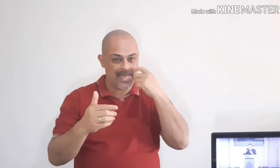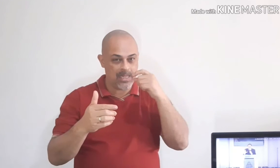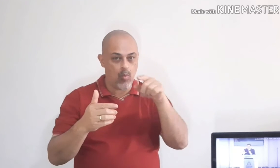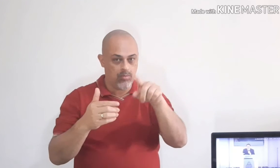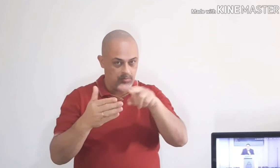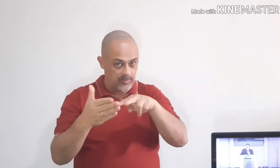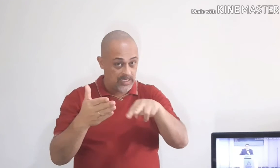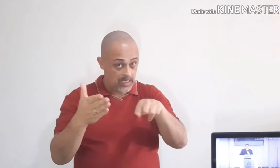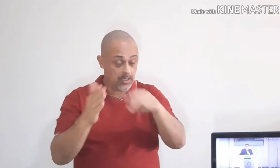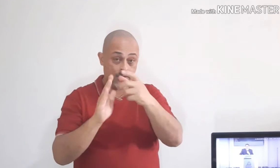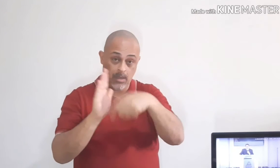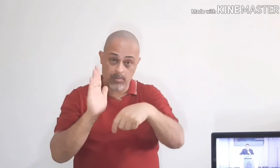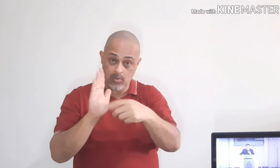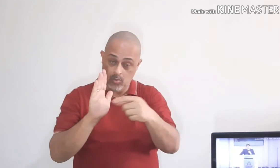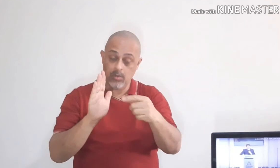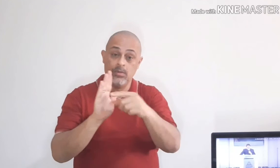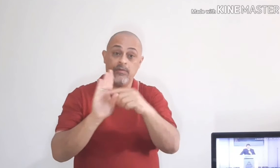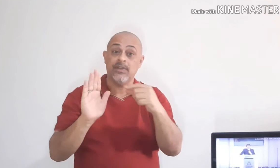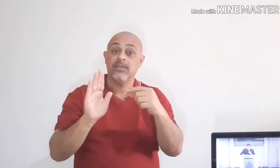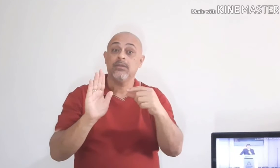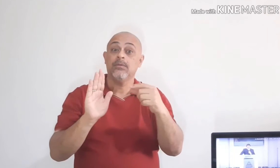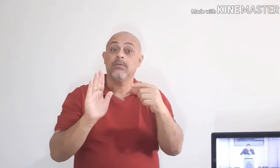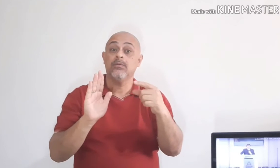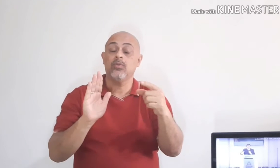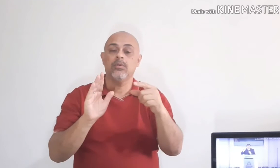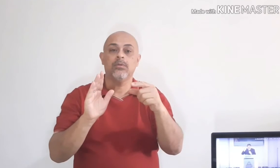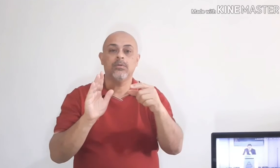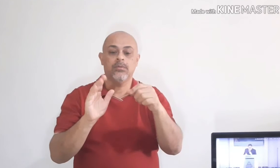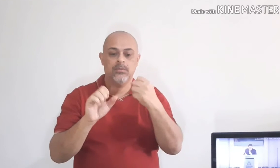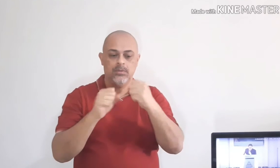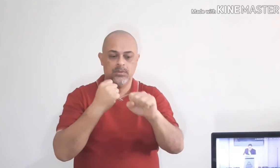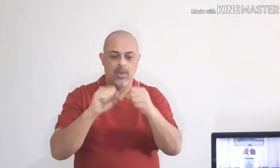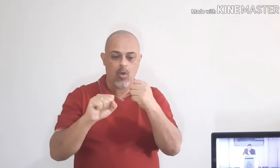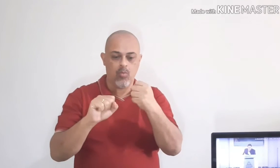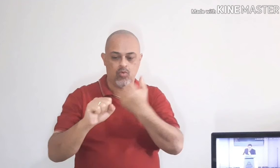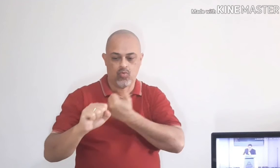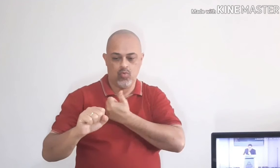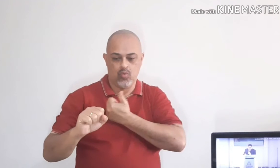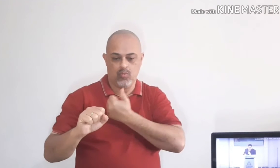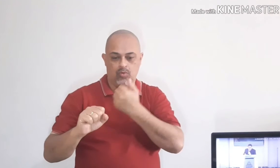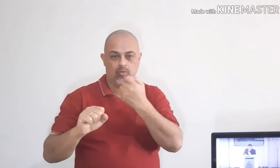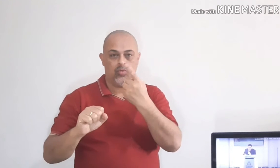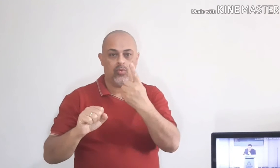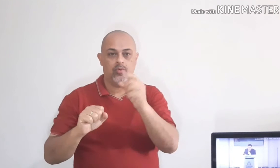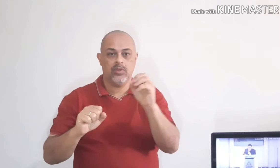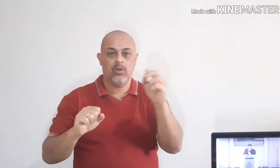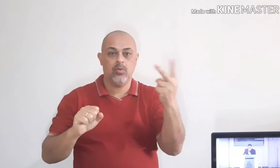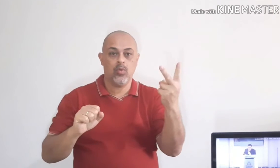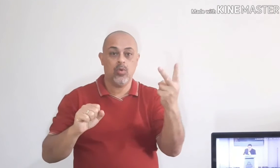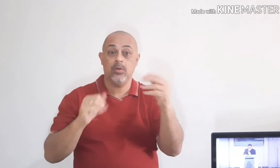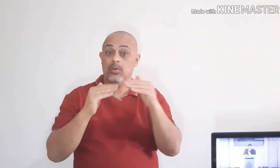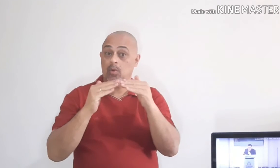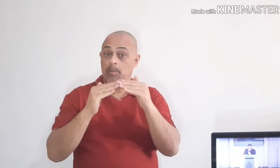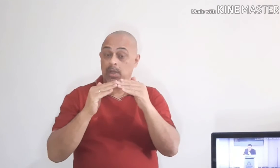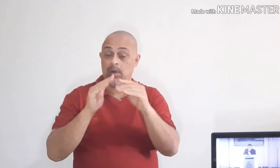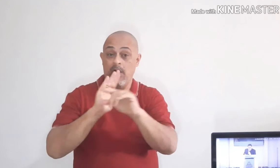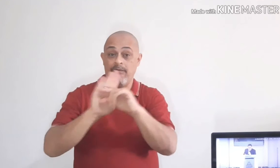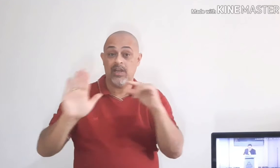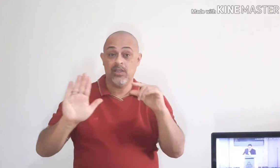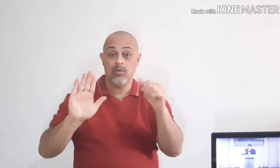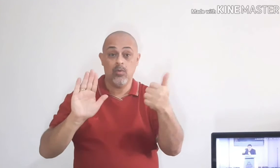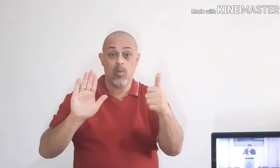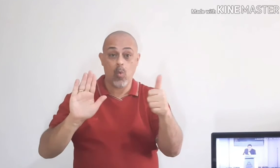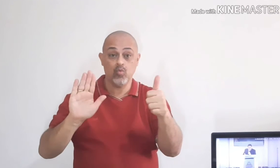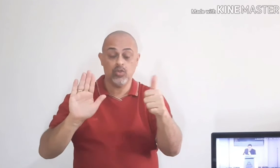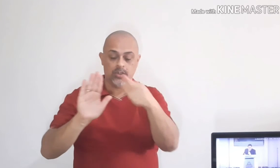era o contexto do Salmo 102. Com lágrimas se consumiram os meus olhos, versículo 11 de Lamentações